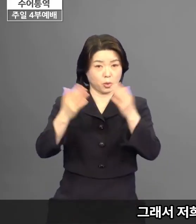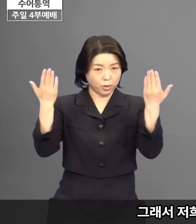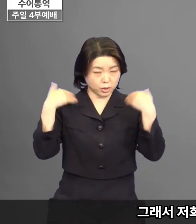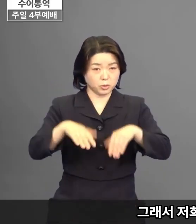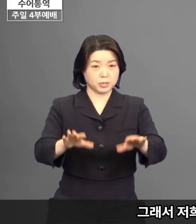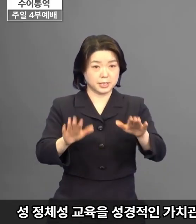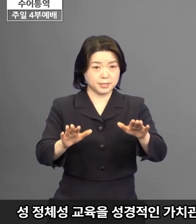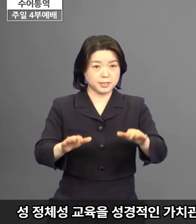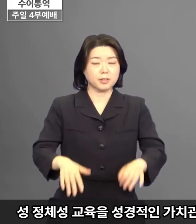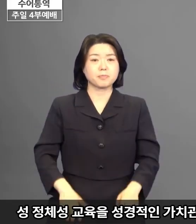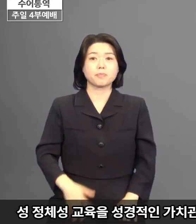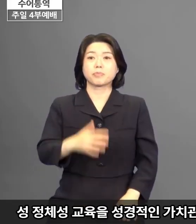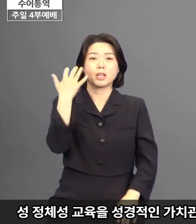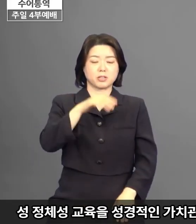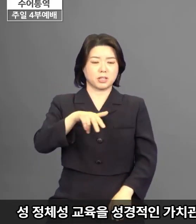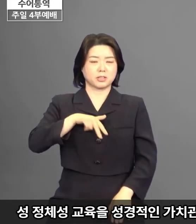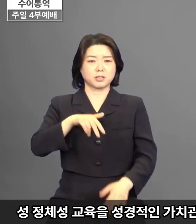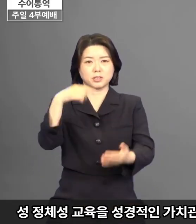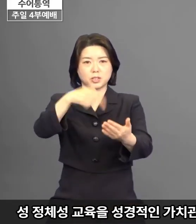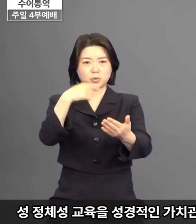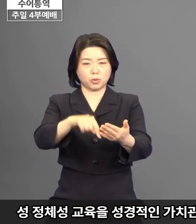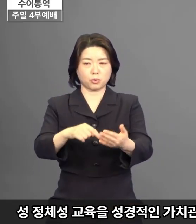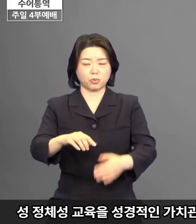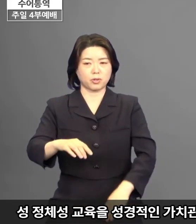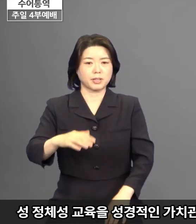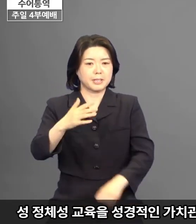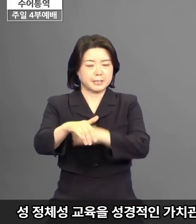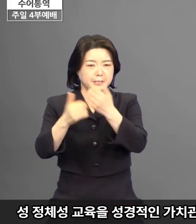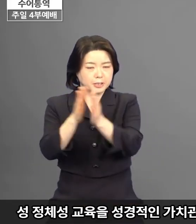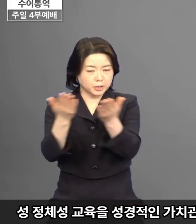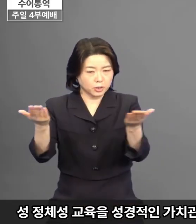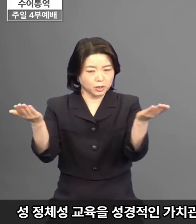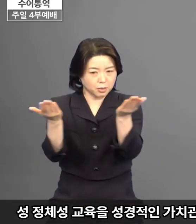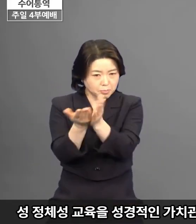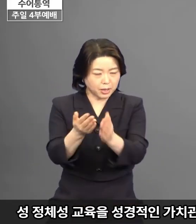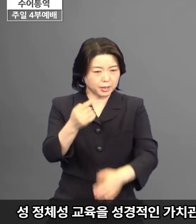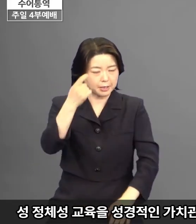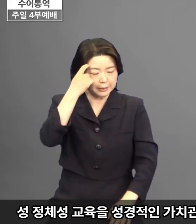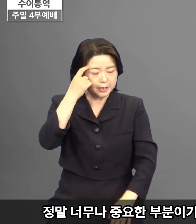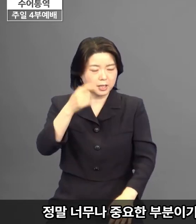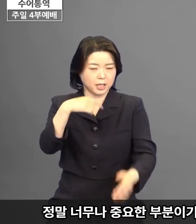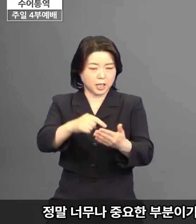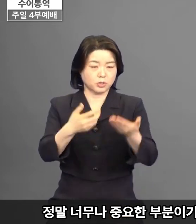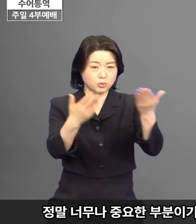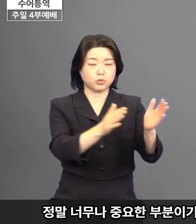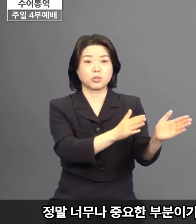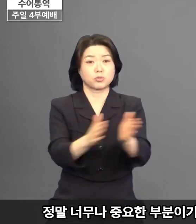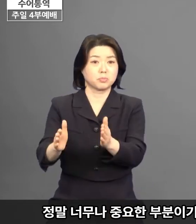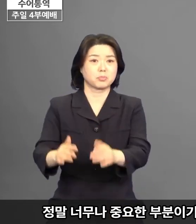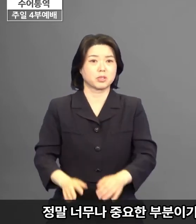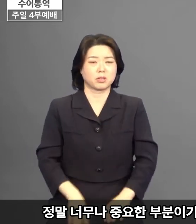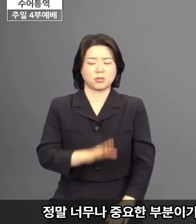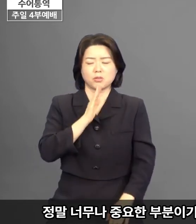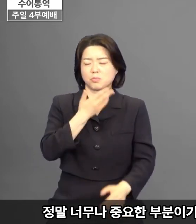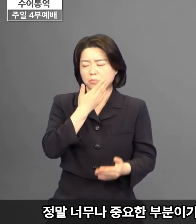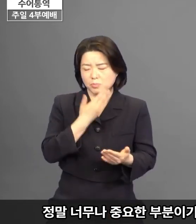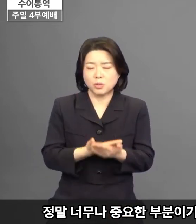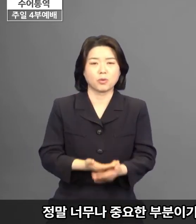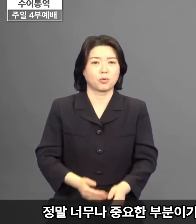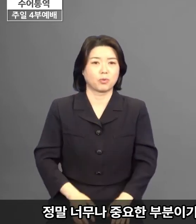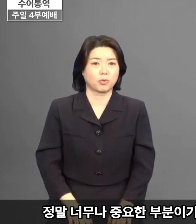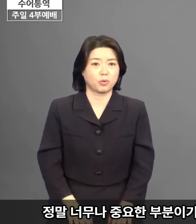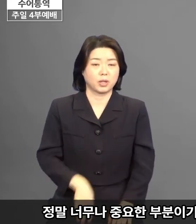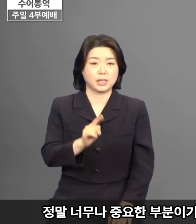이제 이 성정체성인 교육을 성경적인 가치관을 가르치기 위하여 좀 준비를 하고 있습니다. 정말 너무나 중요한 부분이기 때문에. 근데